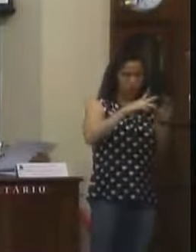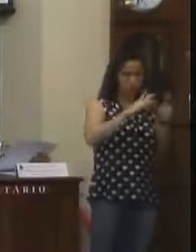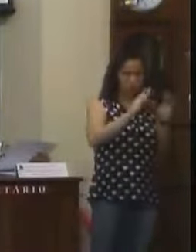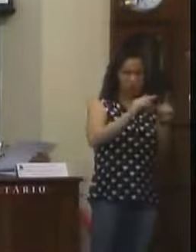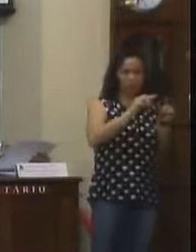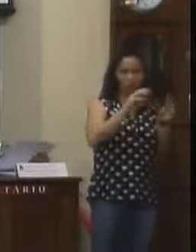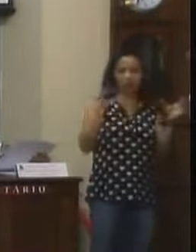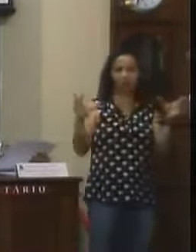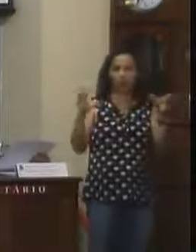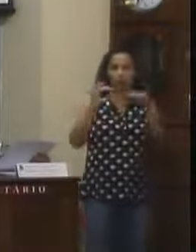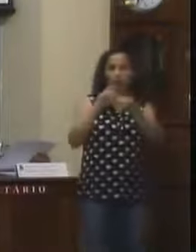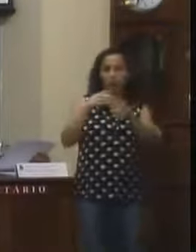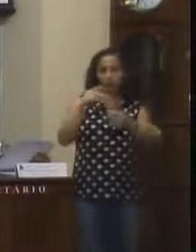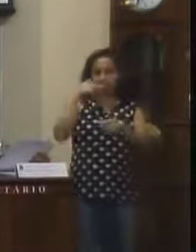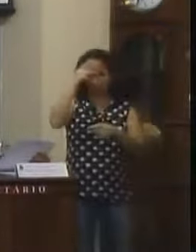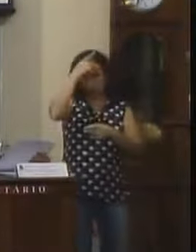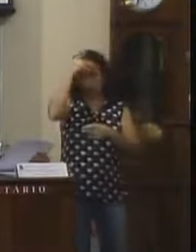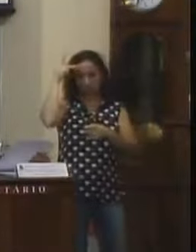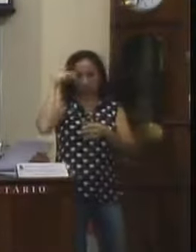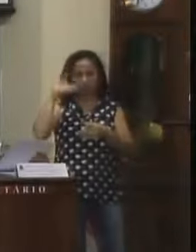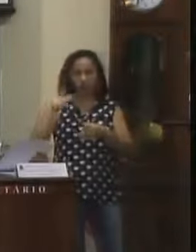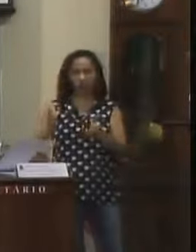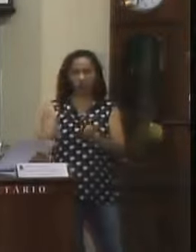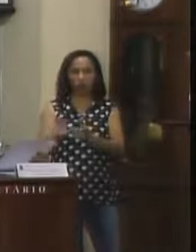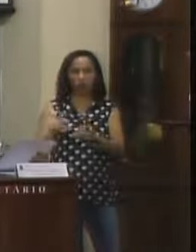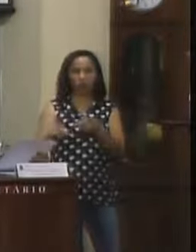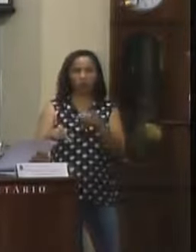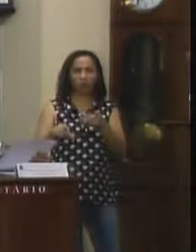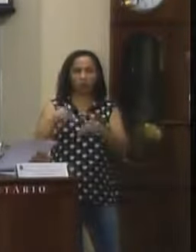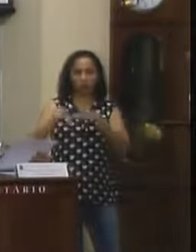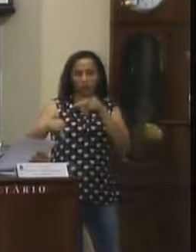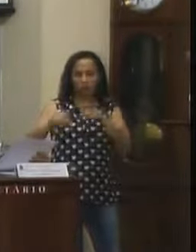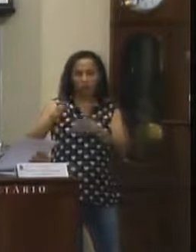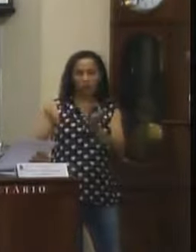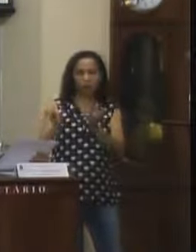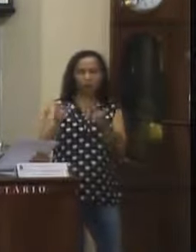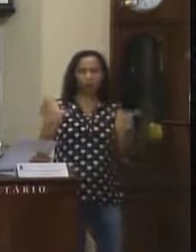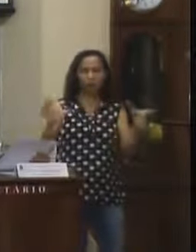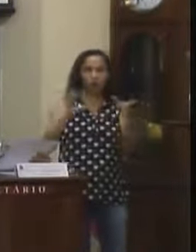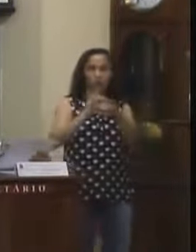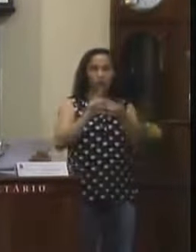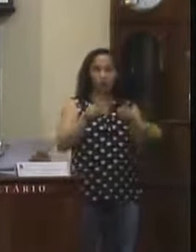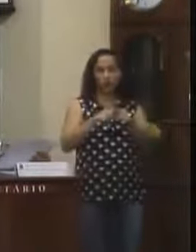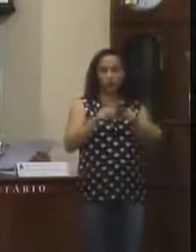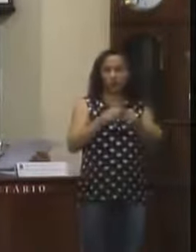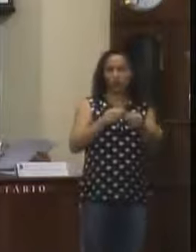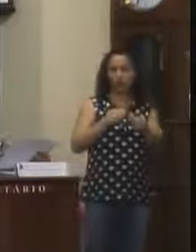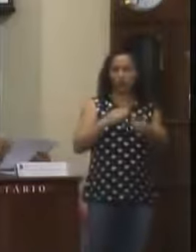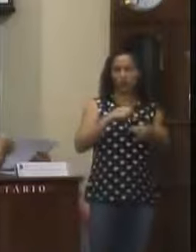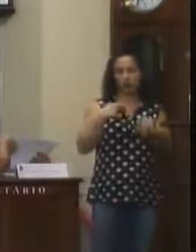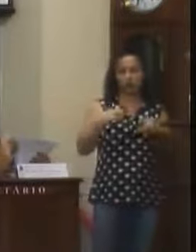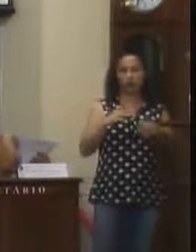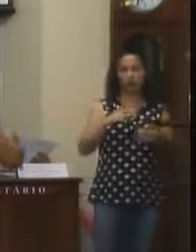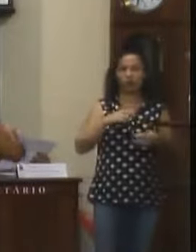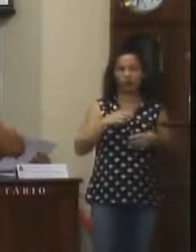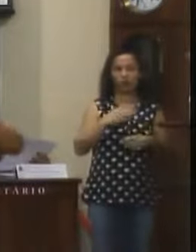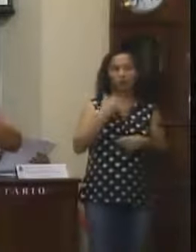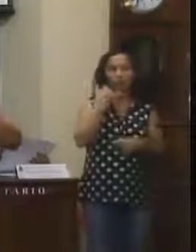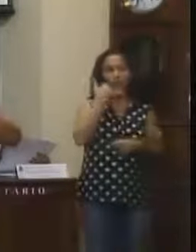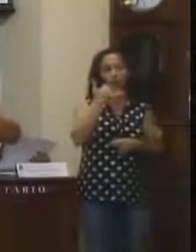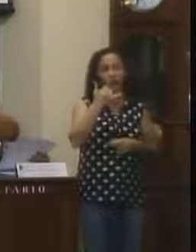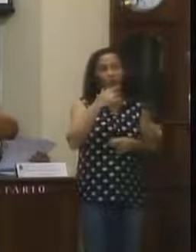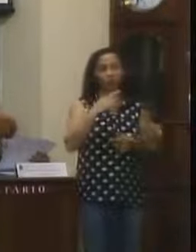contato com os cidadãos, objetivando entender suas demandas e encaminhá-las aos órgãos responsáveis. Esse canal de contato gratuito se justifica devido à